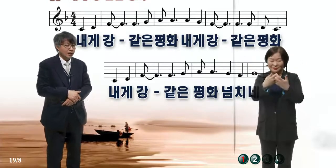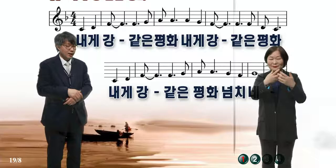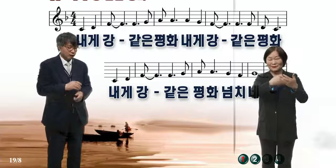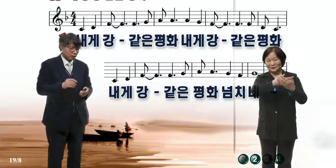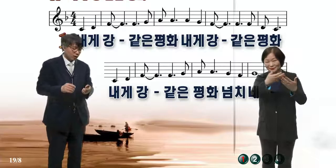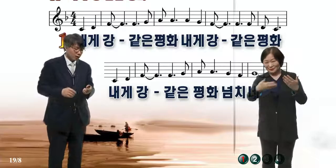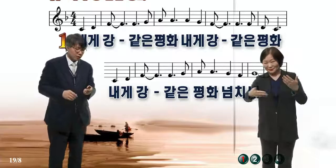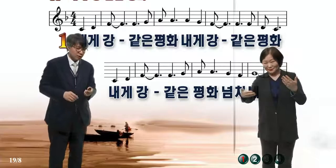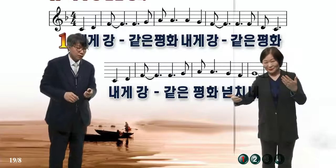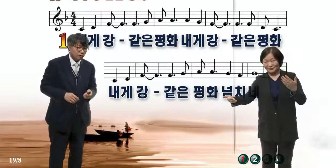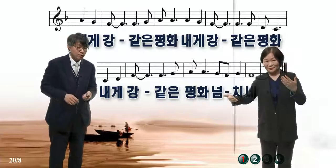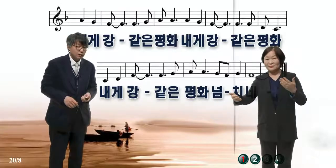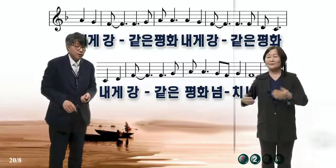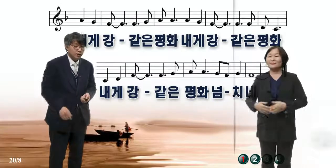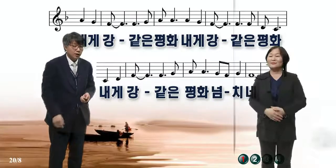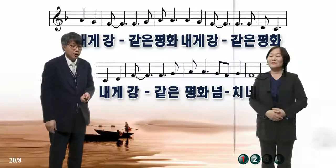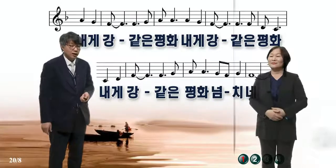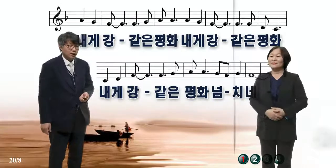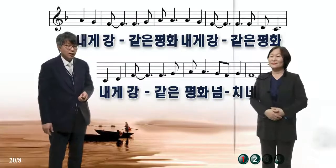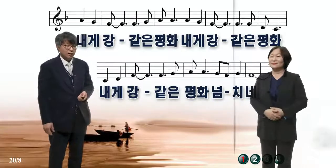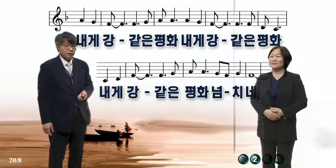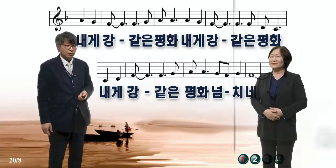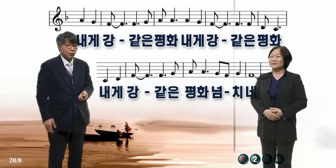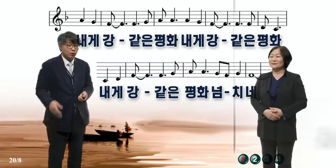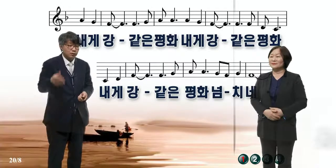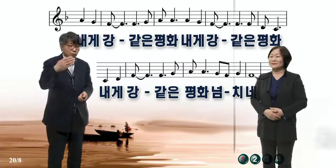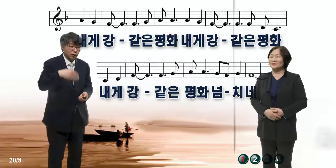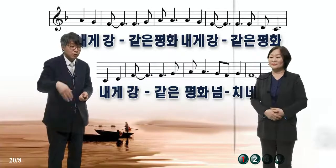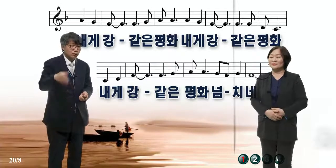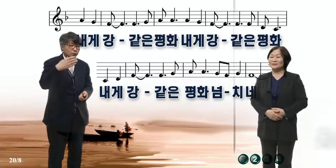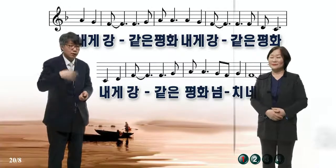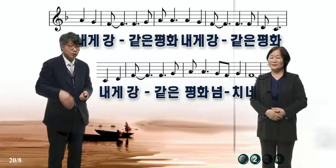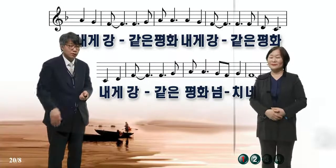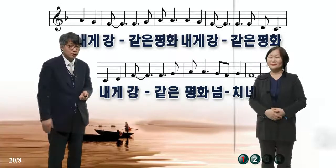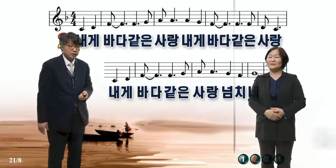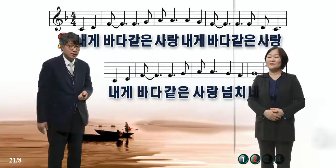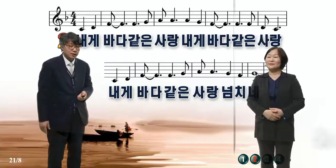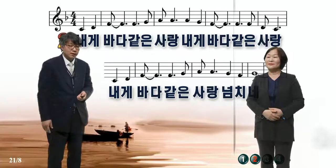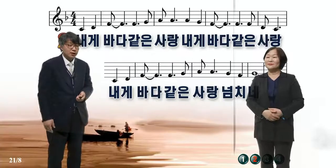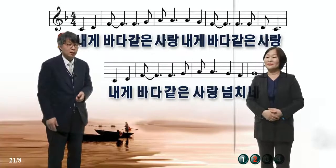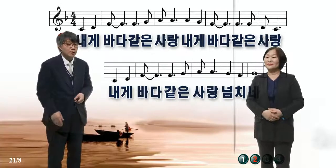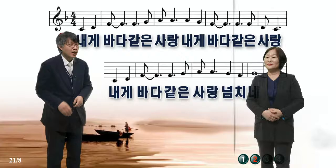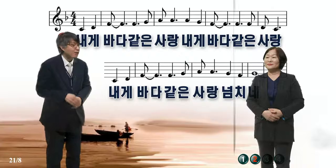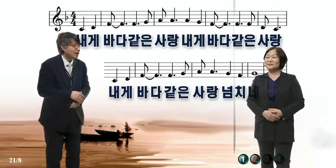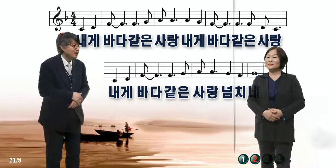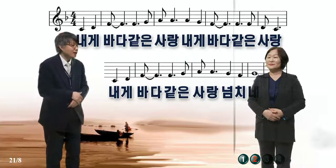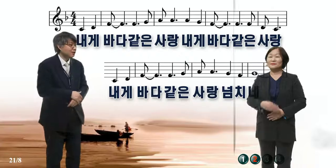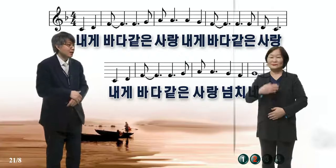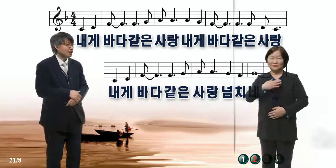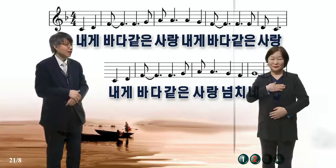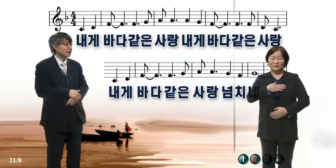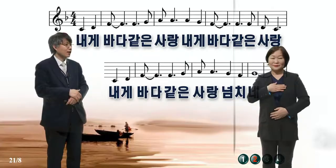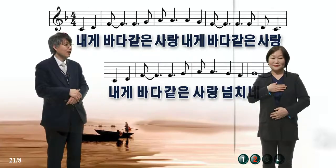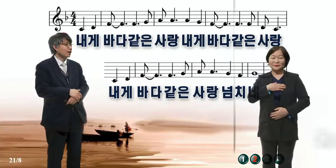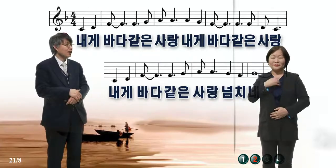넘치네. 이렇게 하시면 되고요. 자, 여기는 똑같은 수어입니다. 그죠? 자, 그 다음에 내게 바다 같은 사랑. 내게